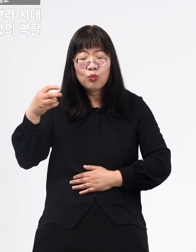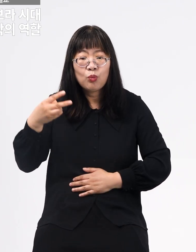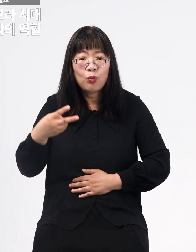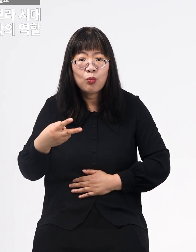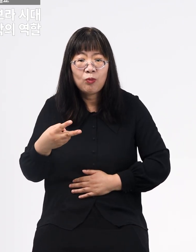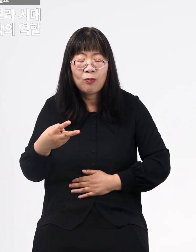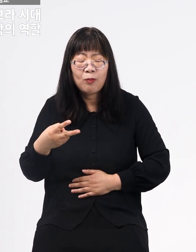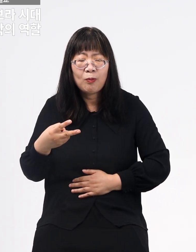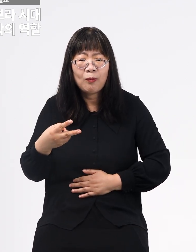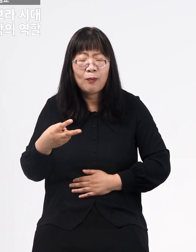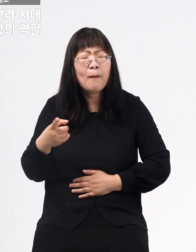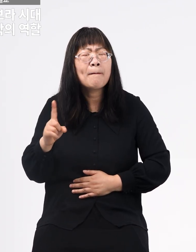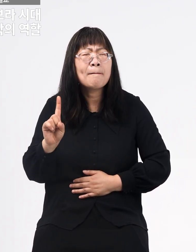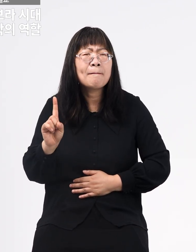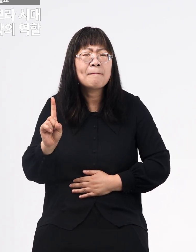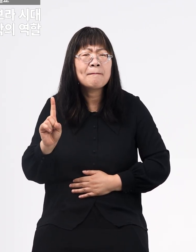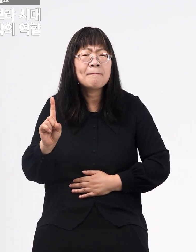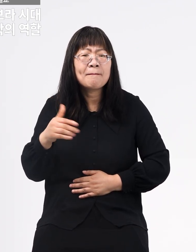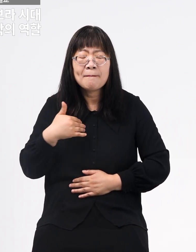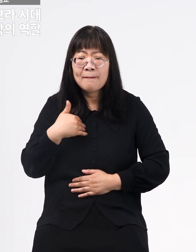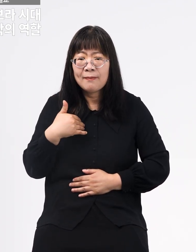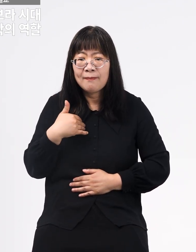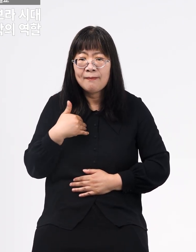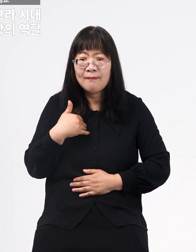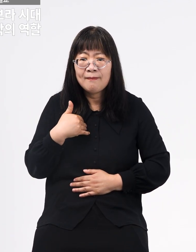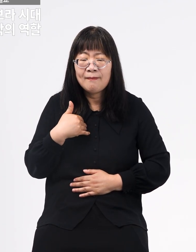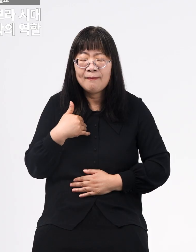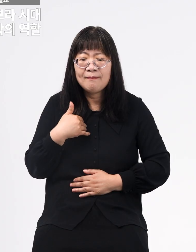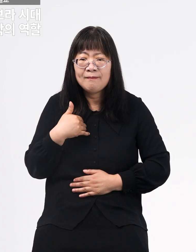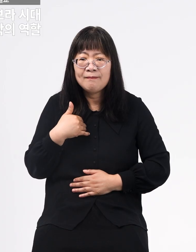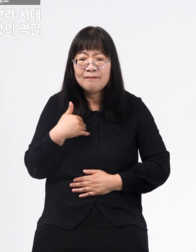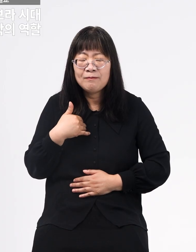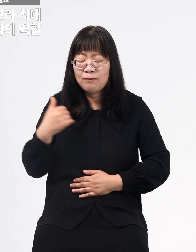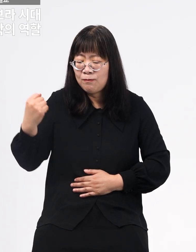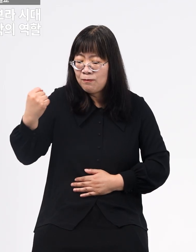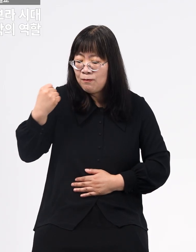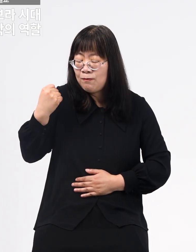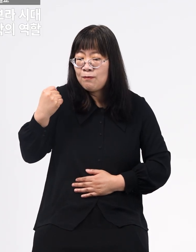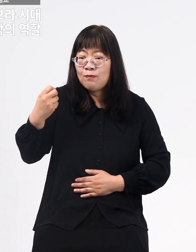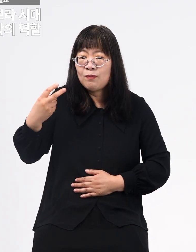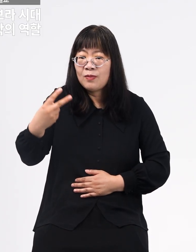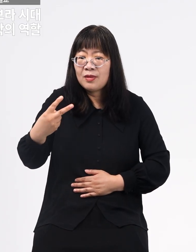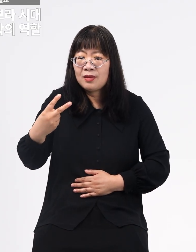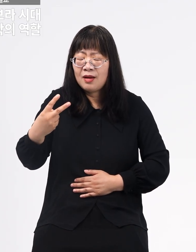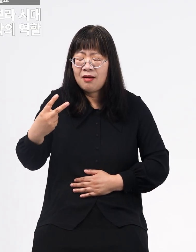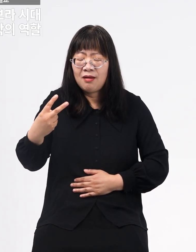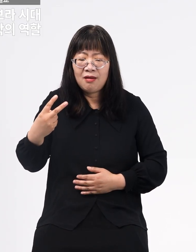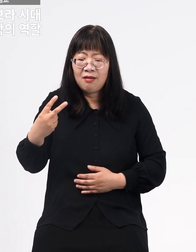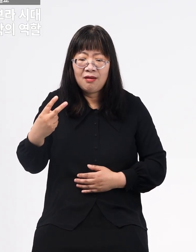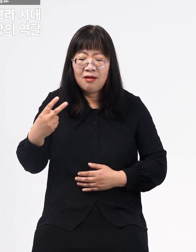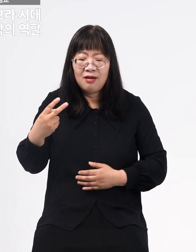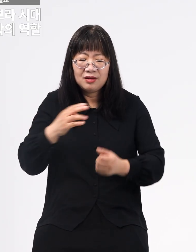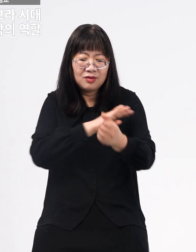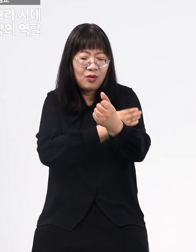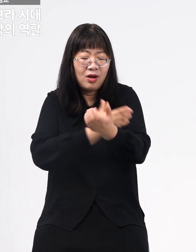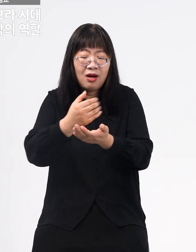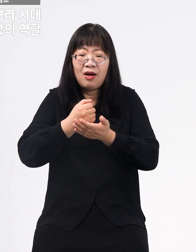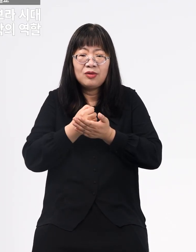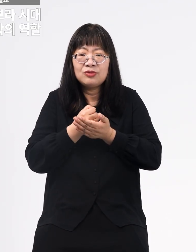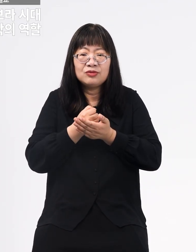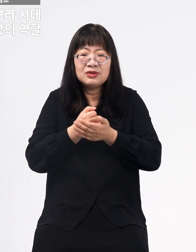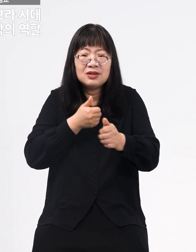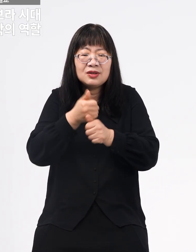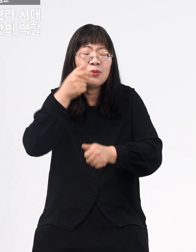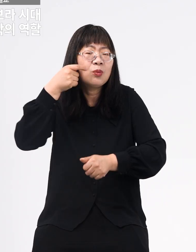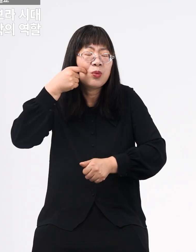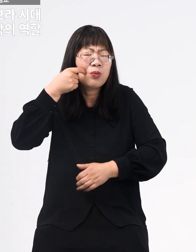아니면 어떤 내가 내 힘과 여력으로는 어찌할 수 없는 그 무엇일까?